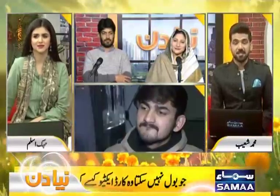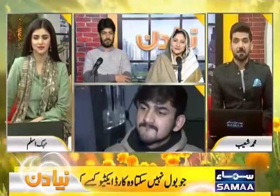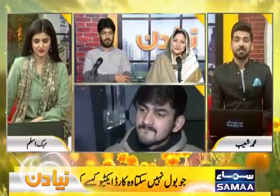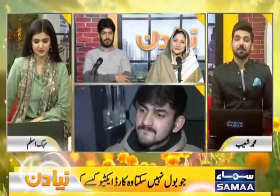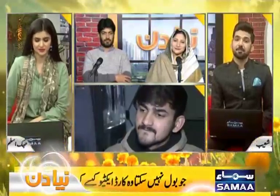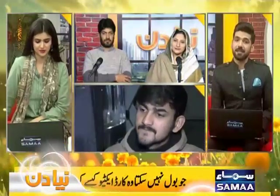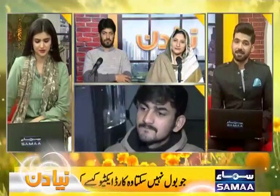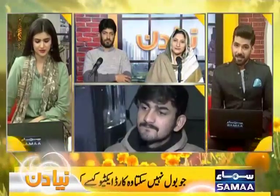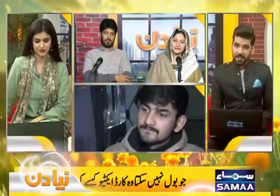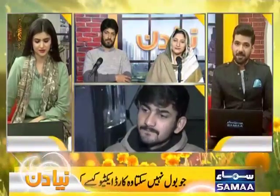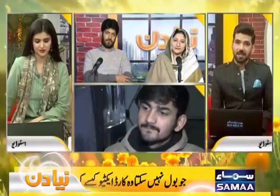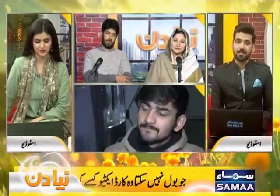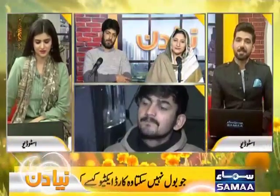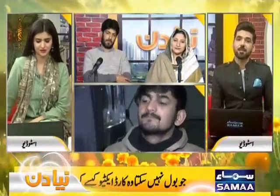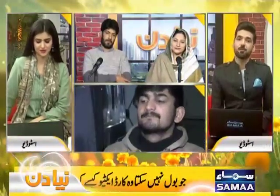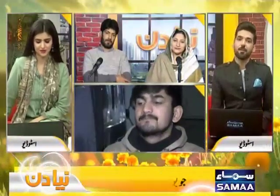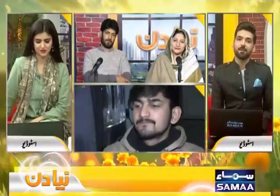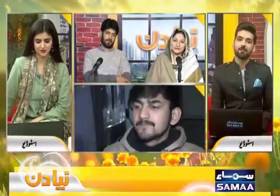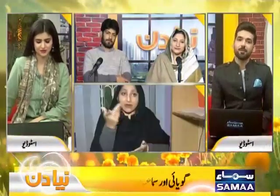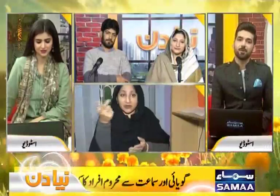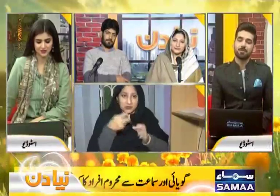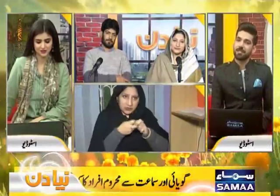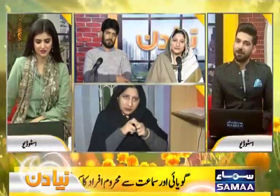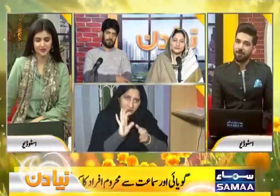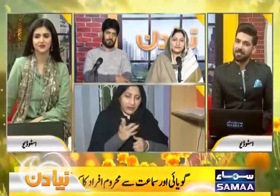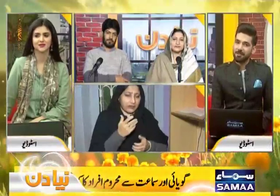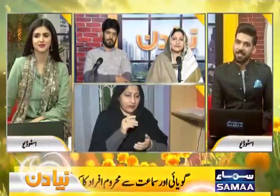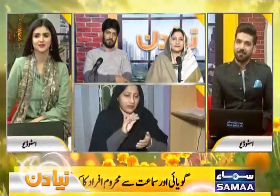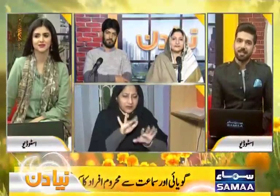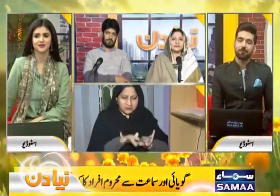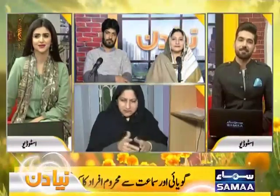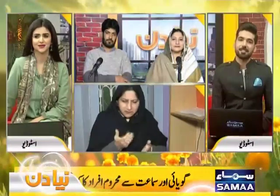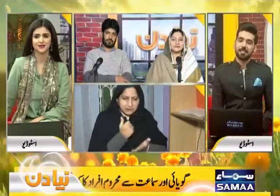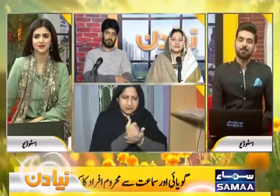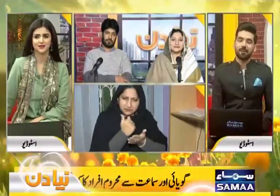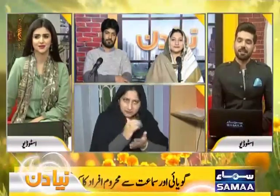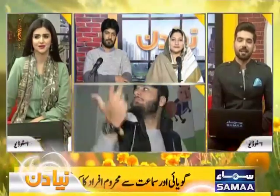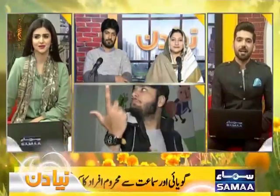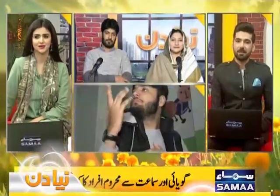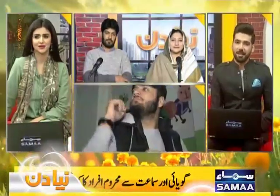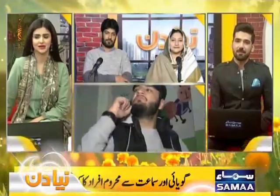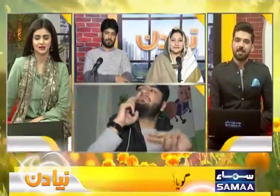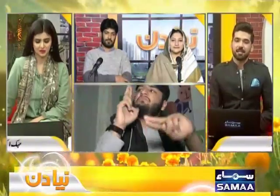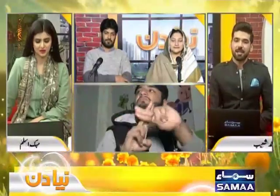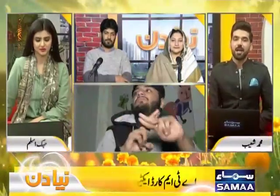سمجھنا بھی ہے, اسپیشل ٹریٹمنٹ دینی بھی ہے. جس کی جو ریکوائرمنٹ ہے اس ریکوائرمنٹ کو سمجھتے ہوئے ان کو فیسیلٹیز پرووائڈ کرنا